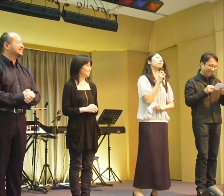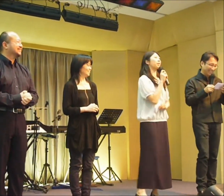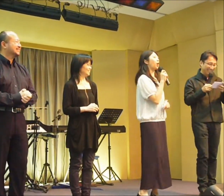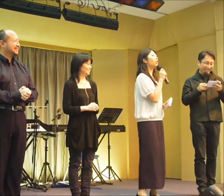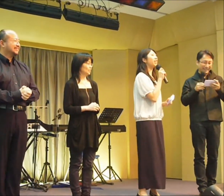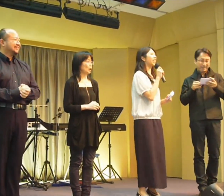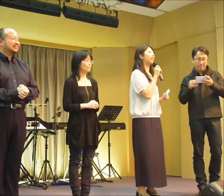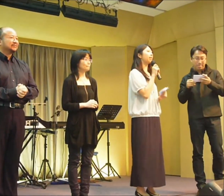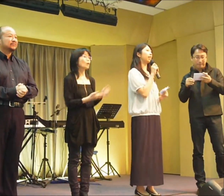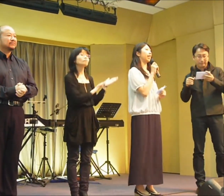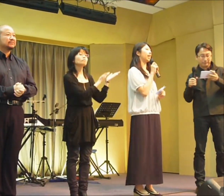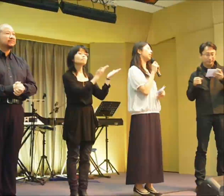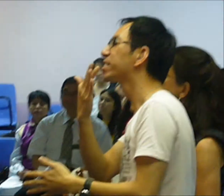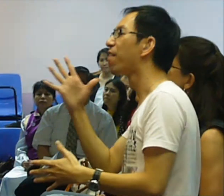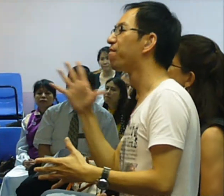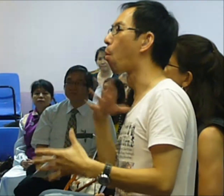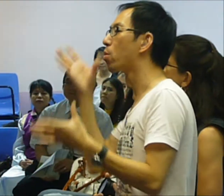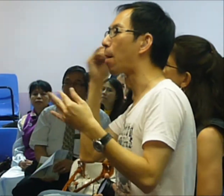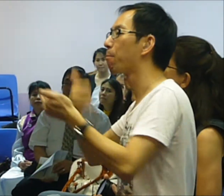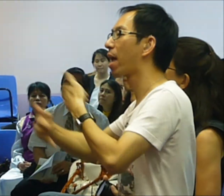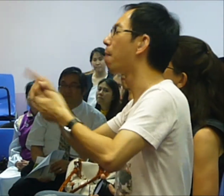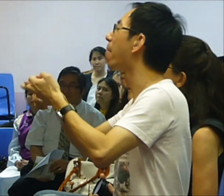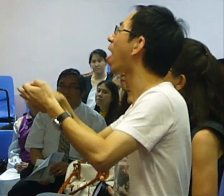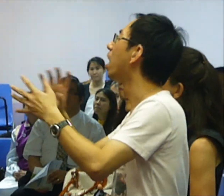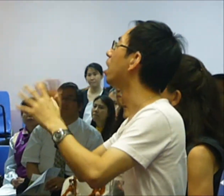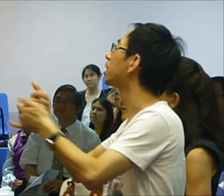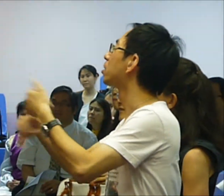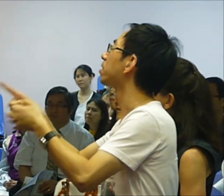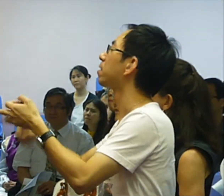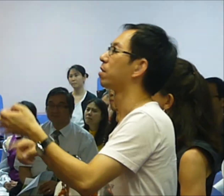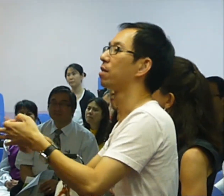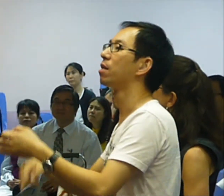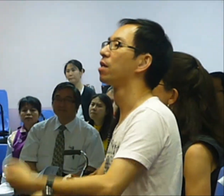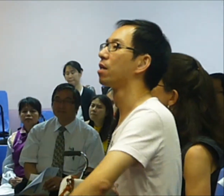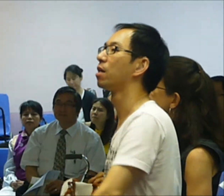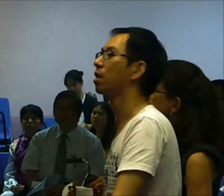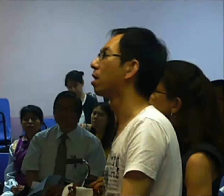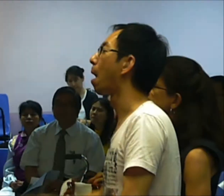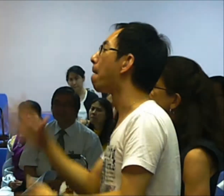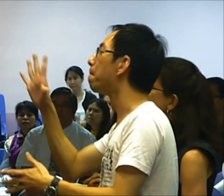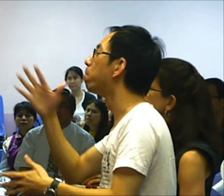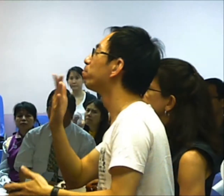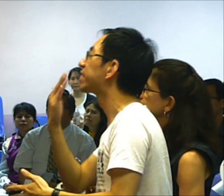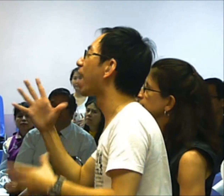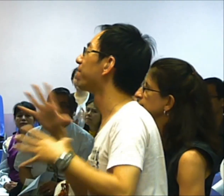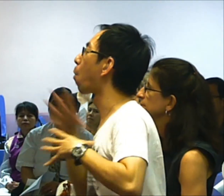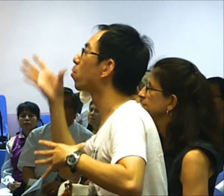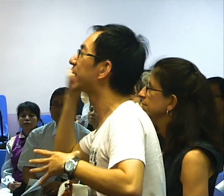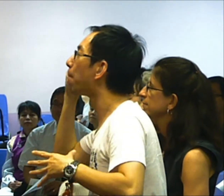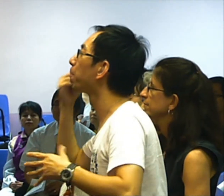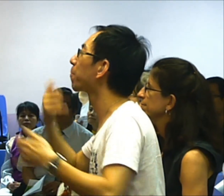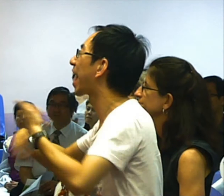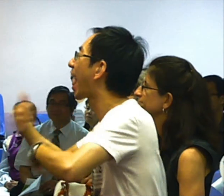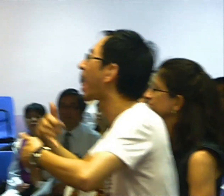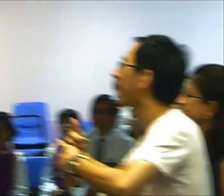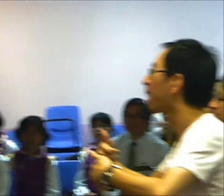好歡迎大家今日嚟啊！我咧好願意去將神俾佢哋嘅愛用心、用手、用肢體咁表達出